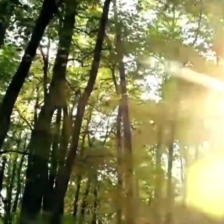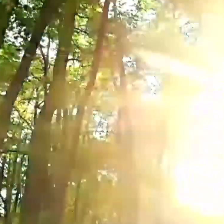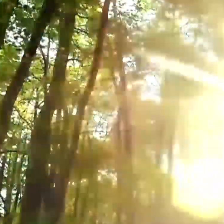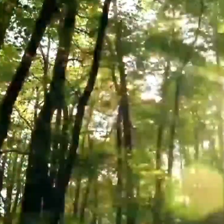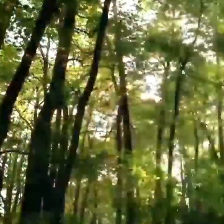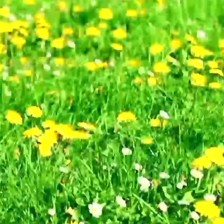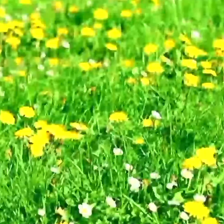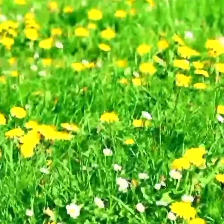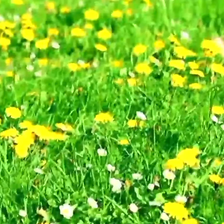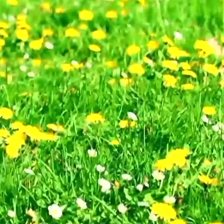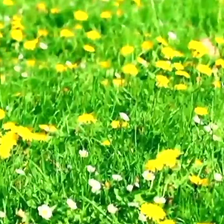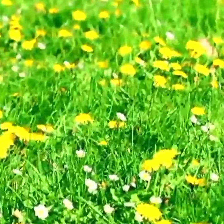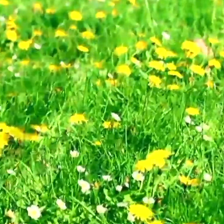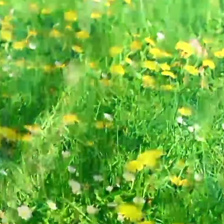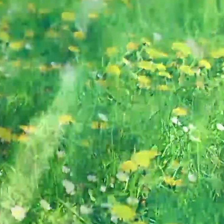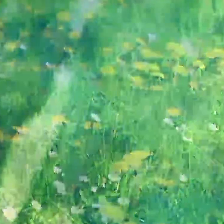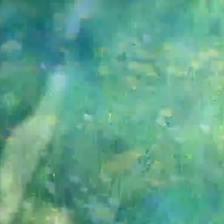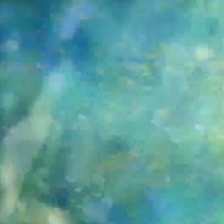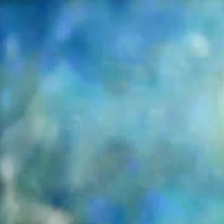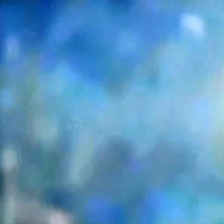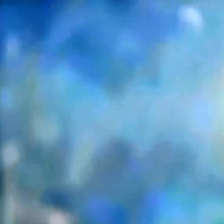को आलोकित करने।